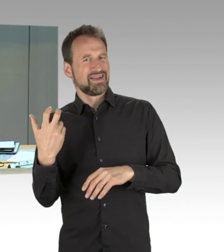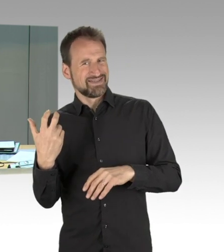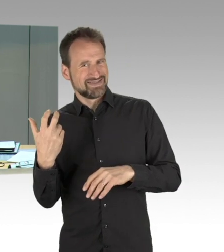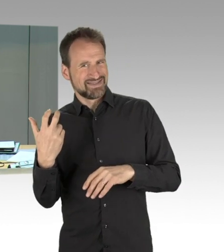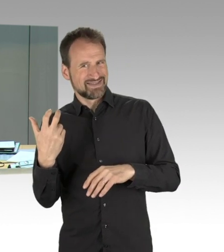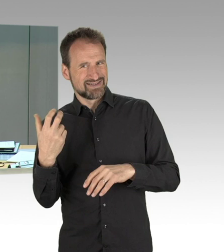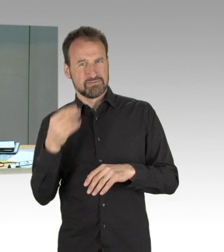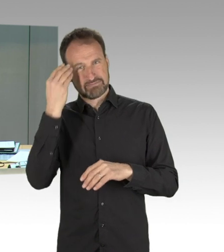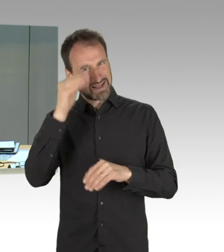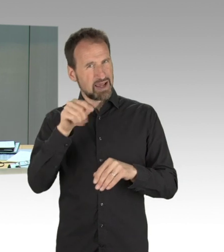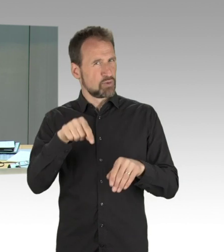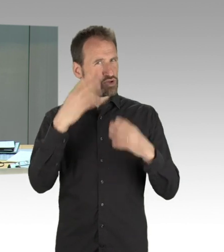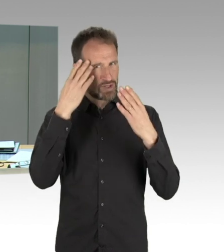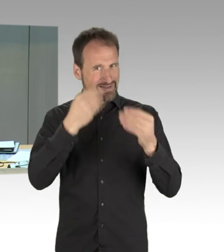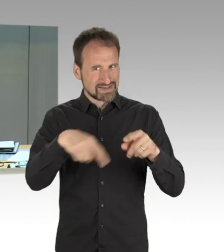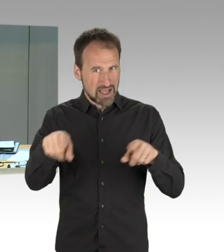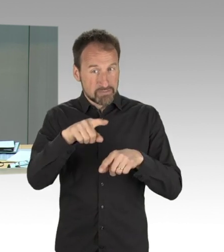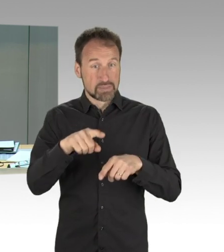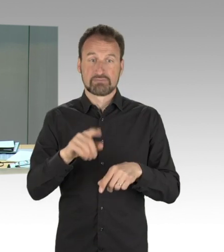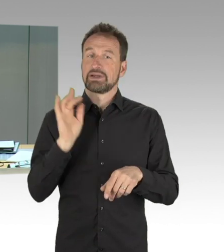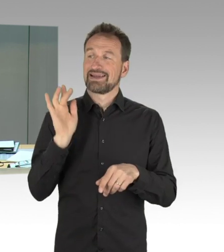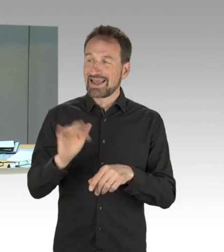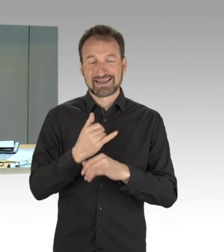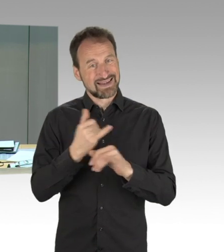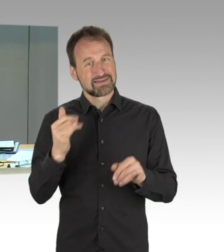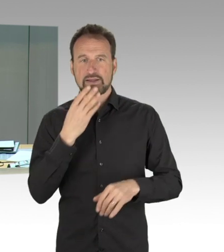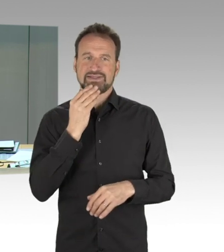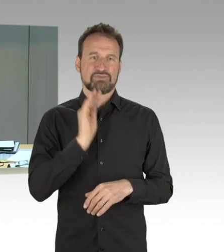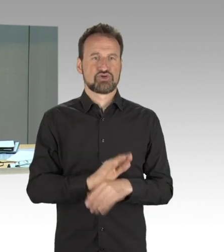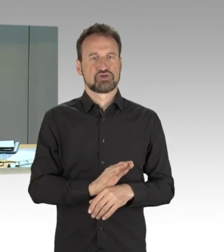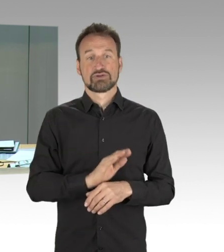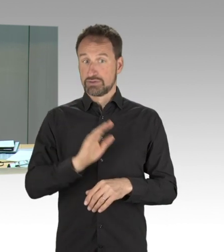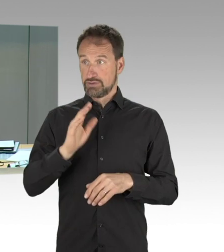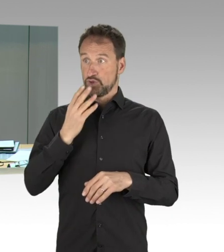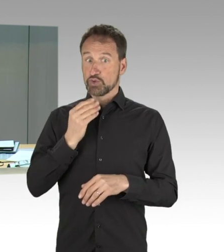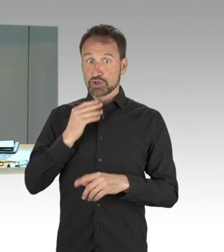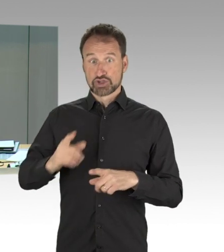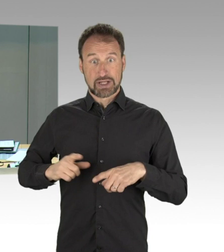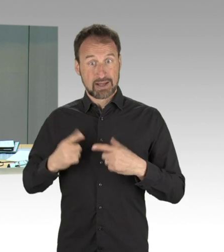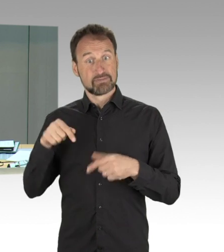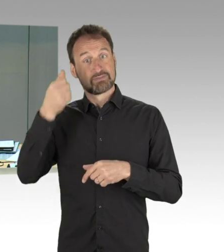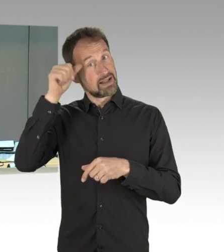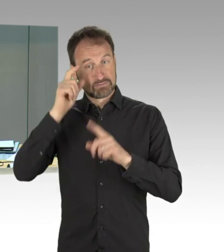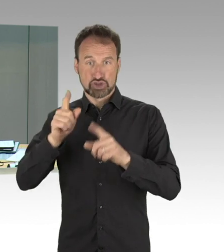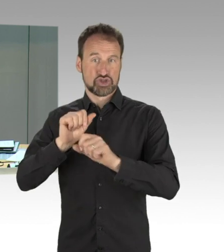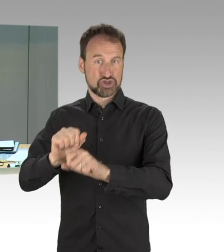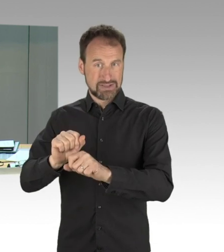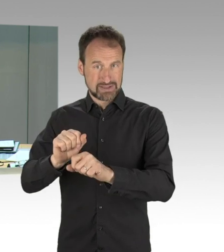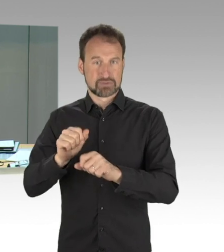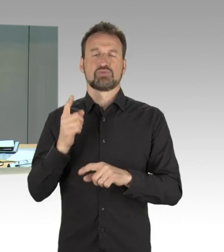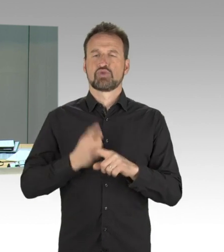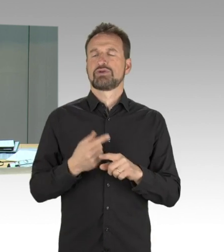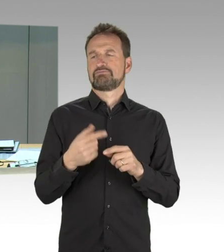eine Redezeit von bis zu 10 Minuten zur Verfügung. In der Runde der Fraktionen beginnt die Fraktion Bündnis 90 Die